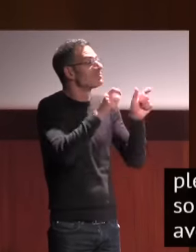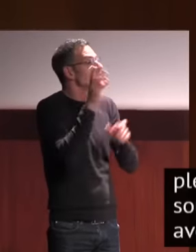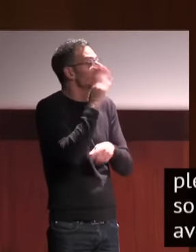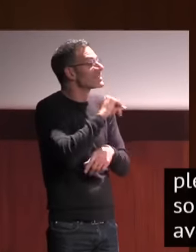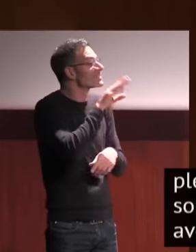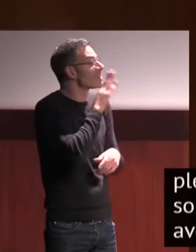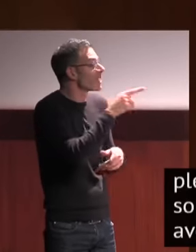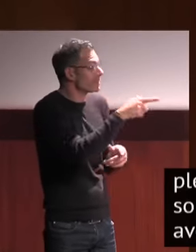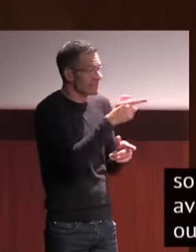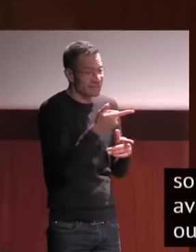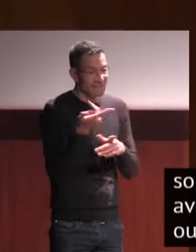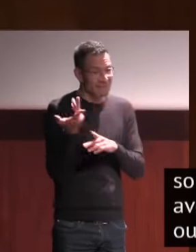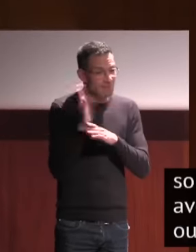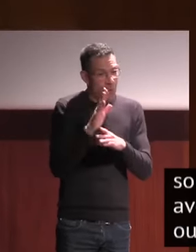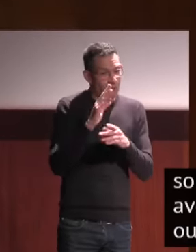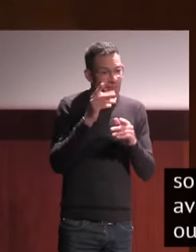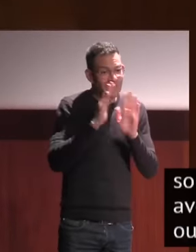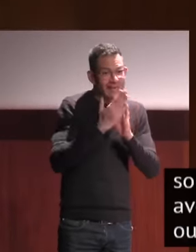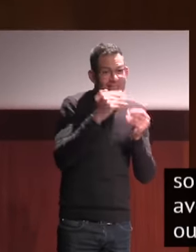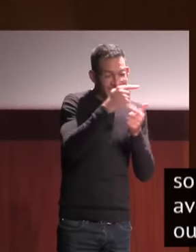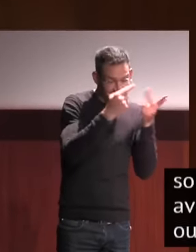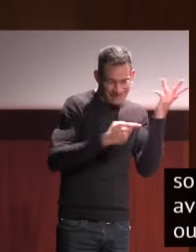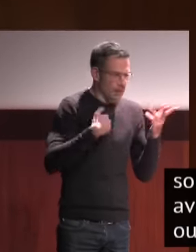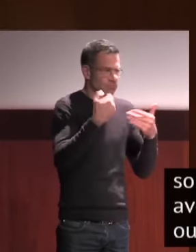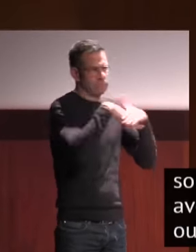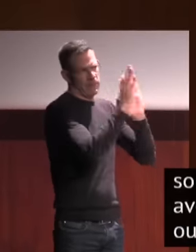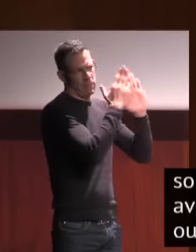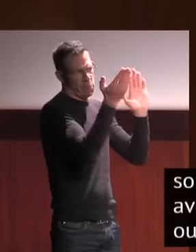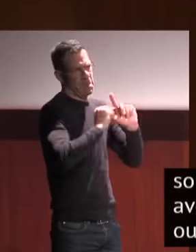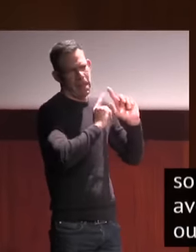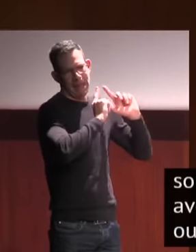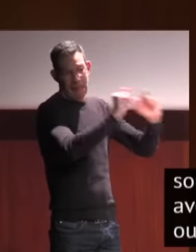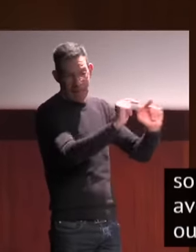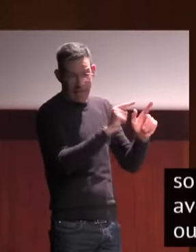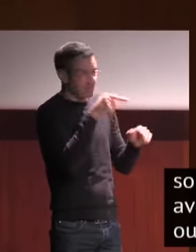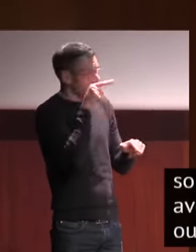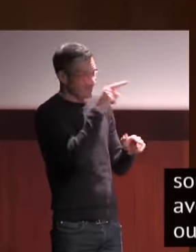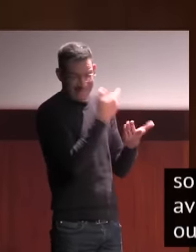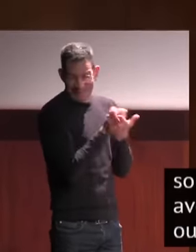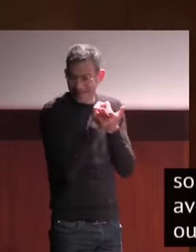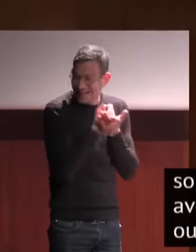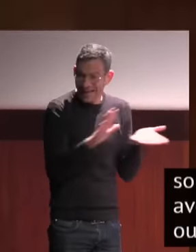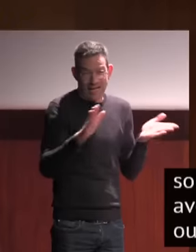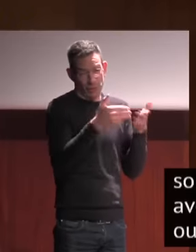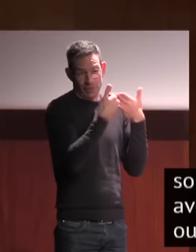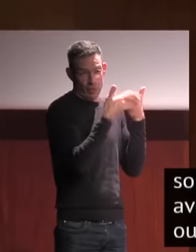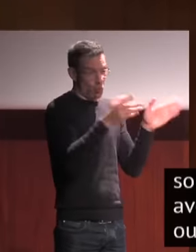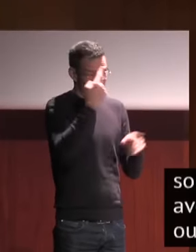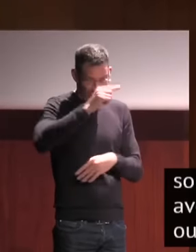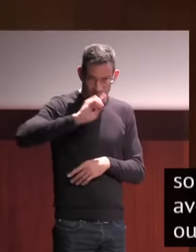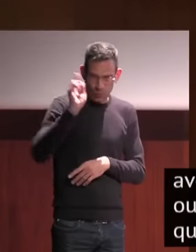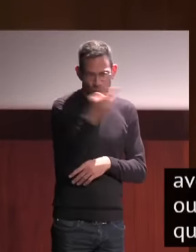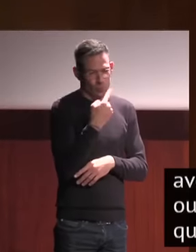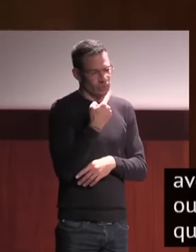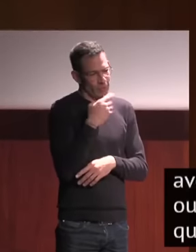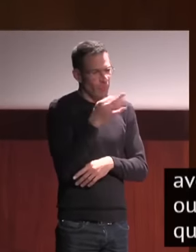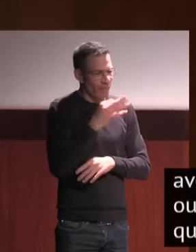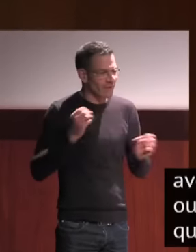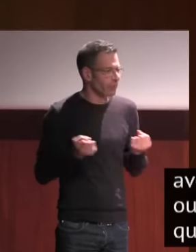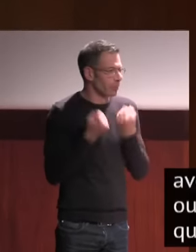nos bibliothèques. Je rappelle que c'est entièrement gratuit et ouvert à tous. Je fais un peu ma pub.